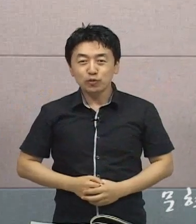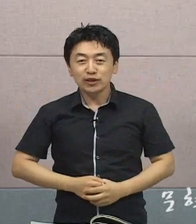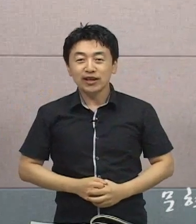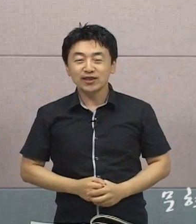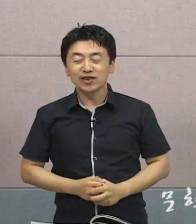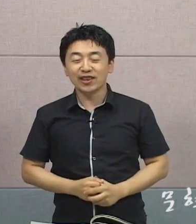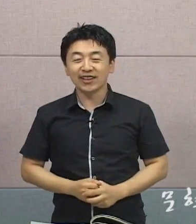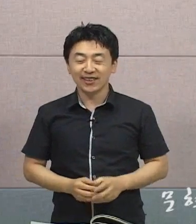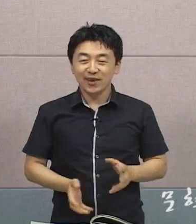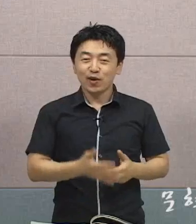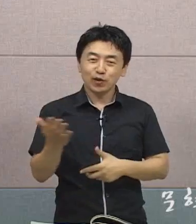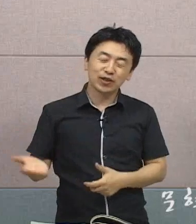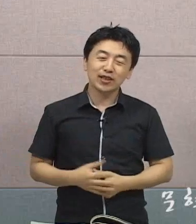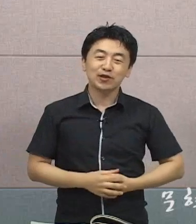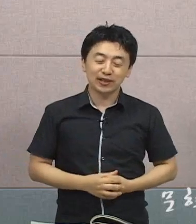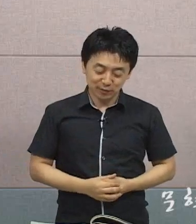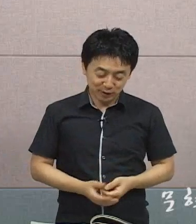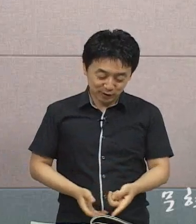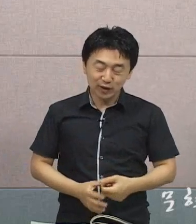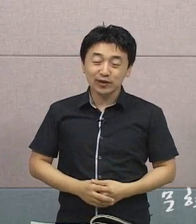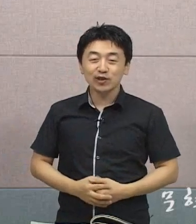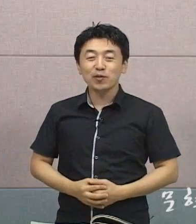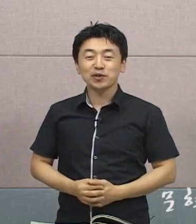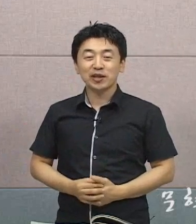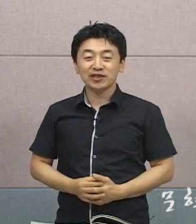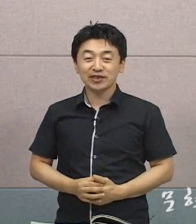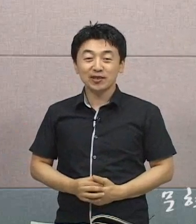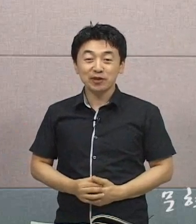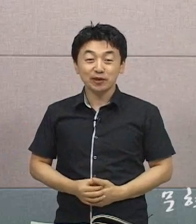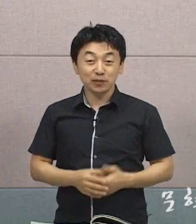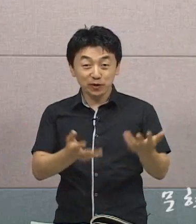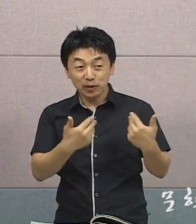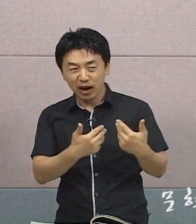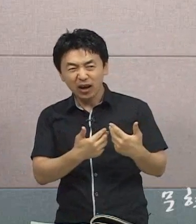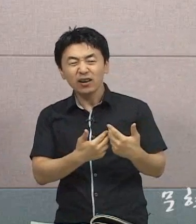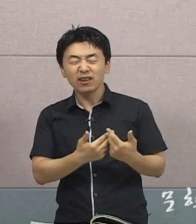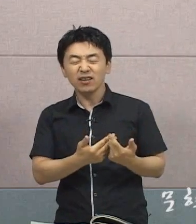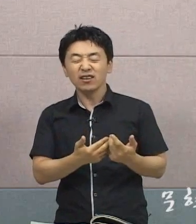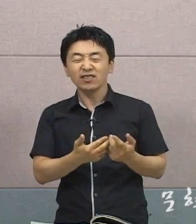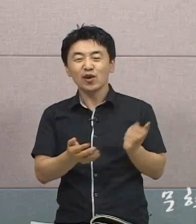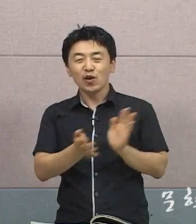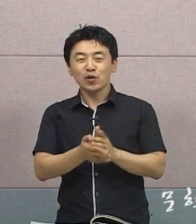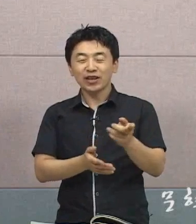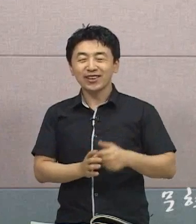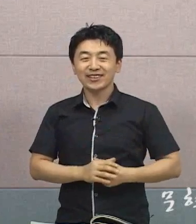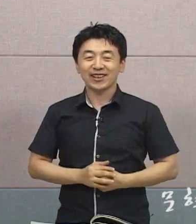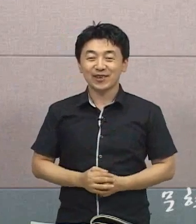충분히 이해하시죠? 예. 그렇게 사용을 하기 때문에 이 단어는 그냥 넘어가시면 될 것 합니다. 그냥 보시면 오케이. 네.